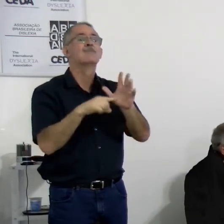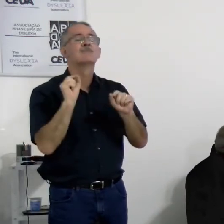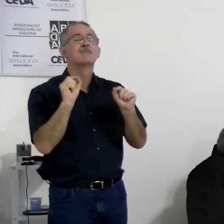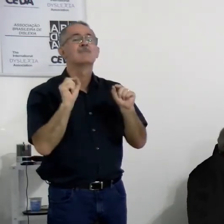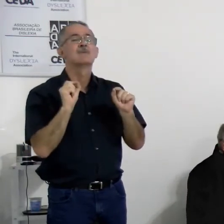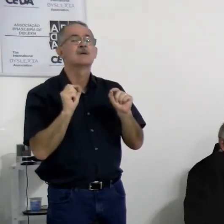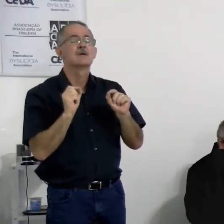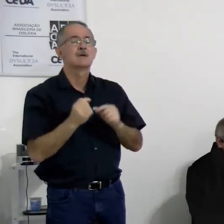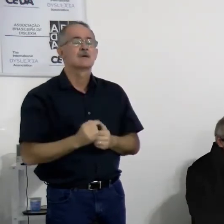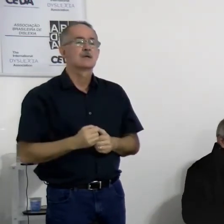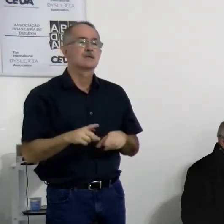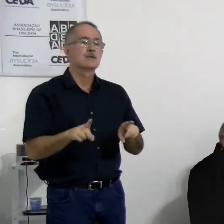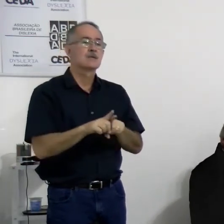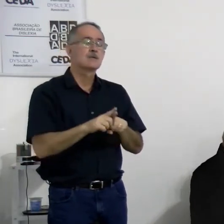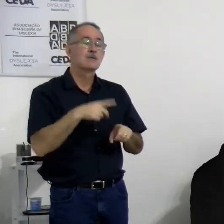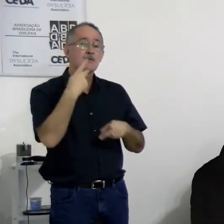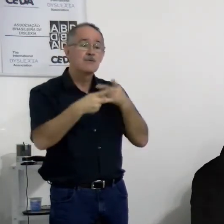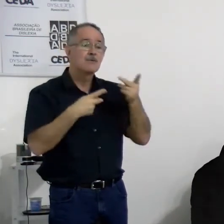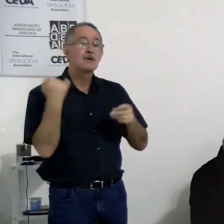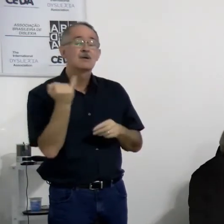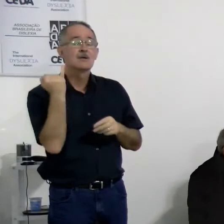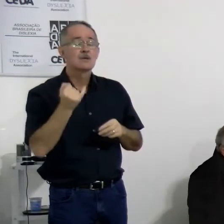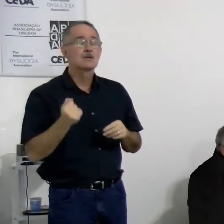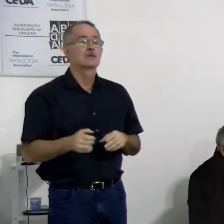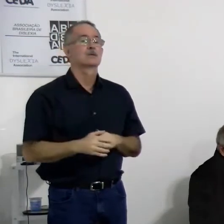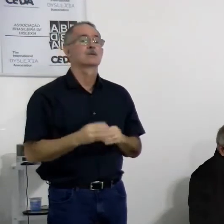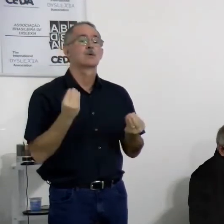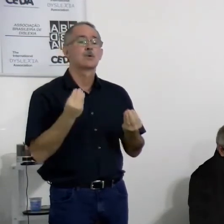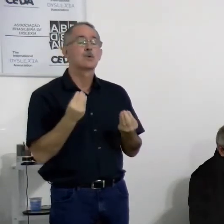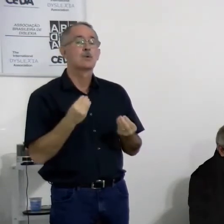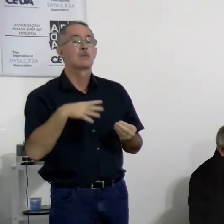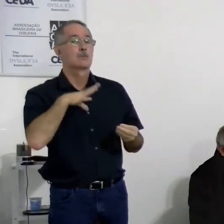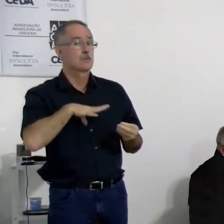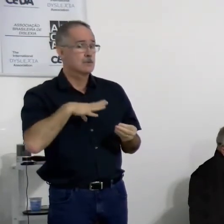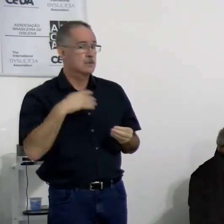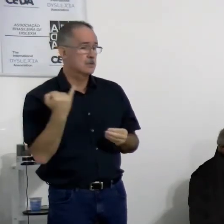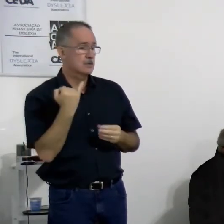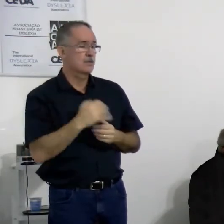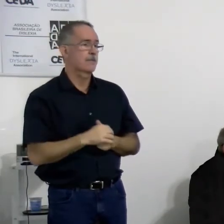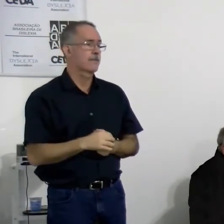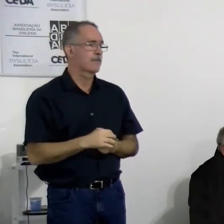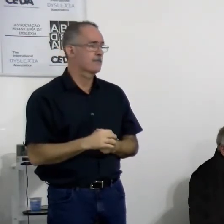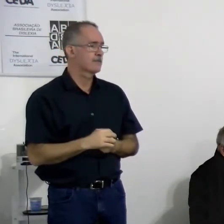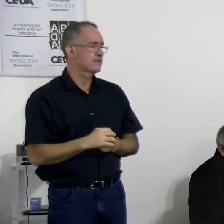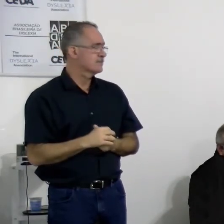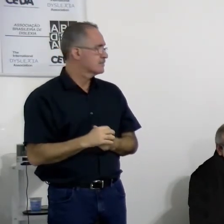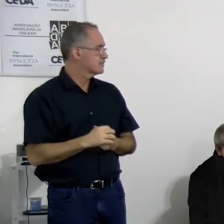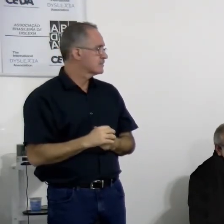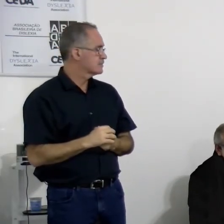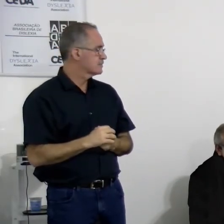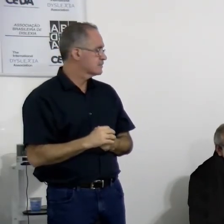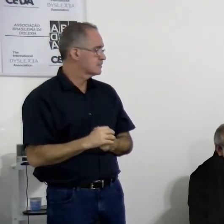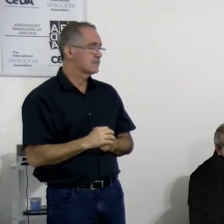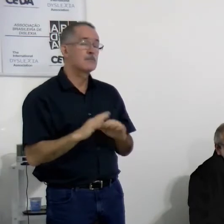to cooperate in adapting it to Portuguese. Perfect. Brazilian Portuguese. I will tell Nadine. Yeah. Yes. Wonderful.